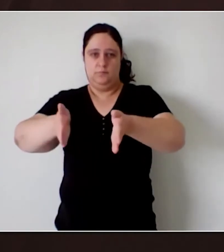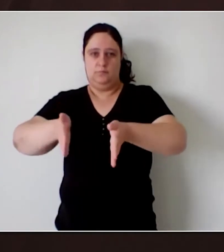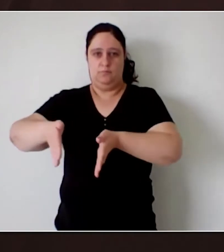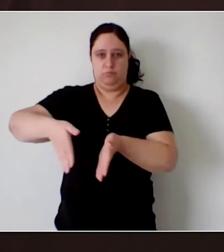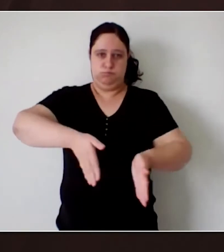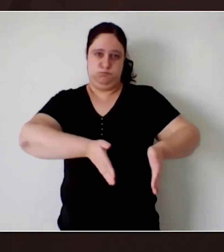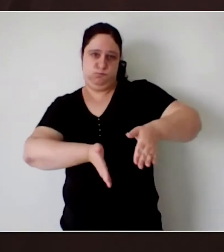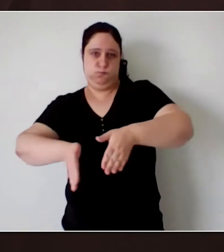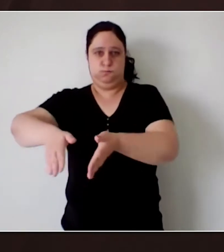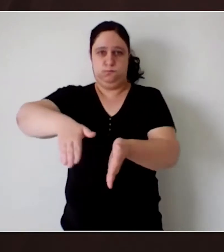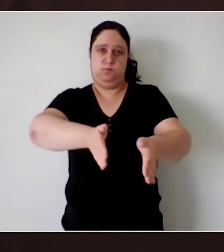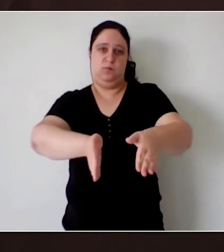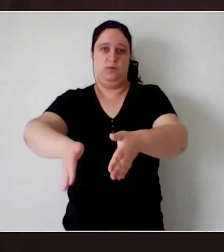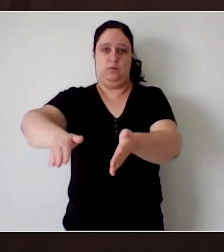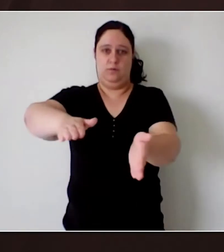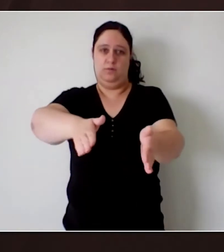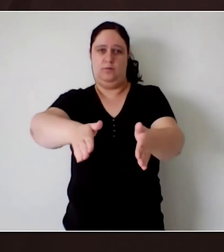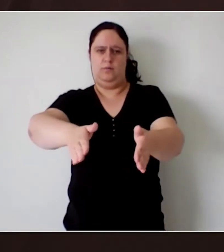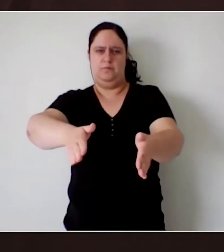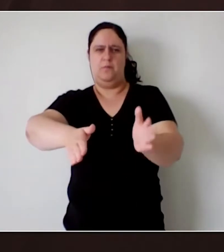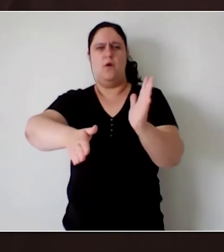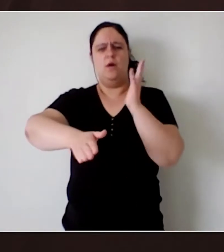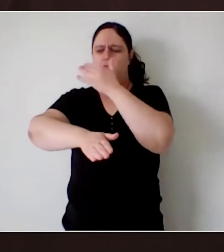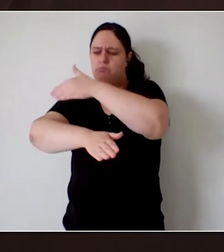faz um paisagismo bonito e faz